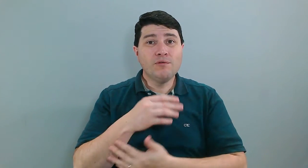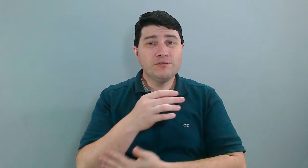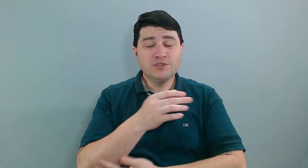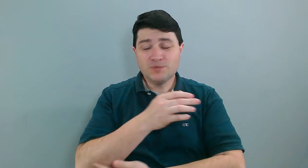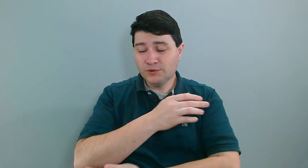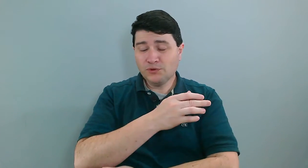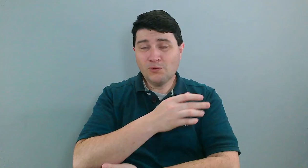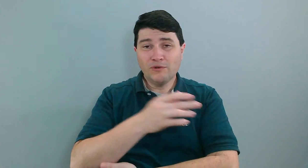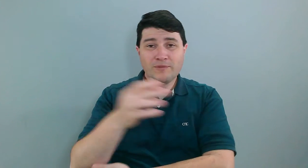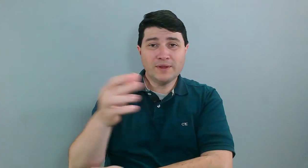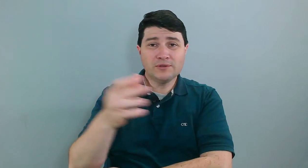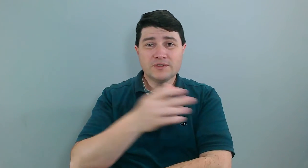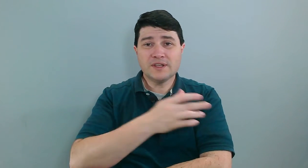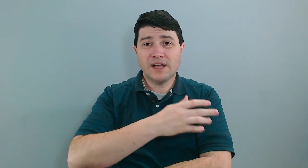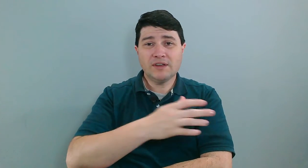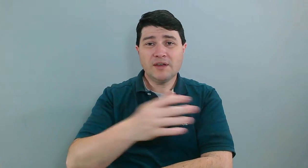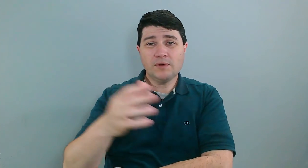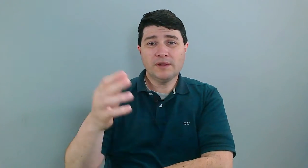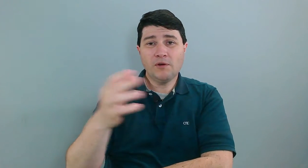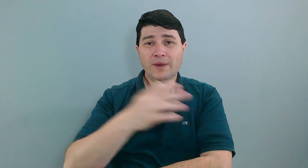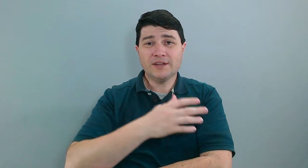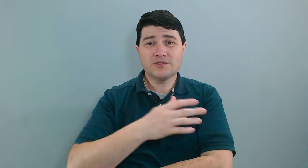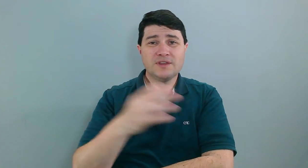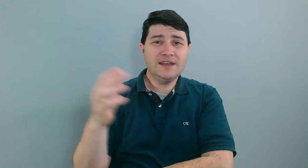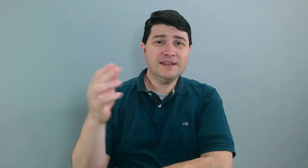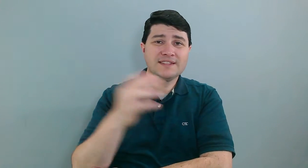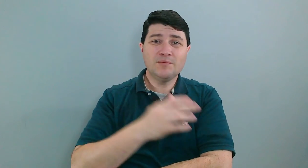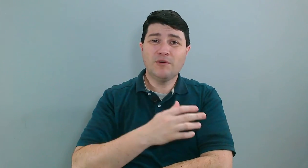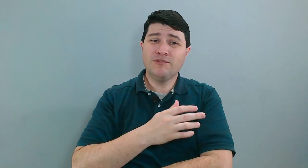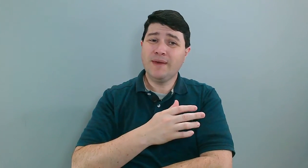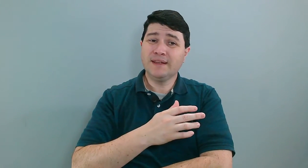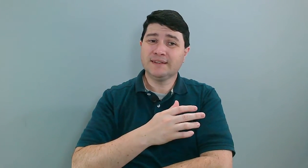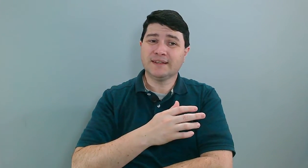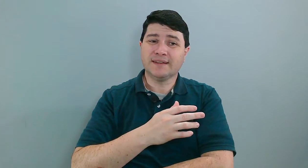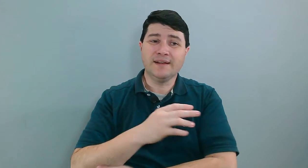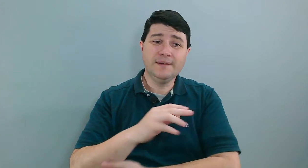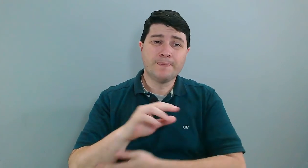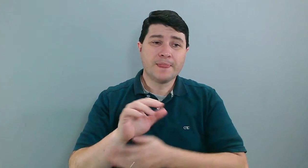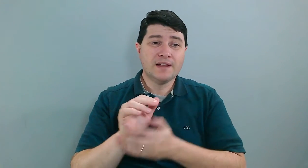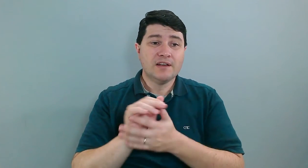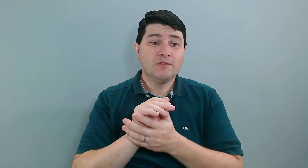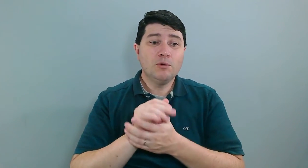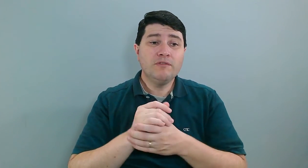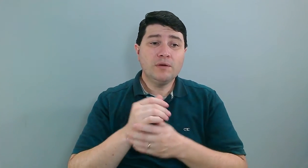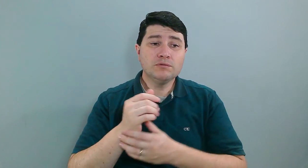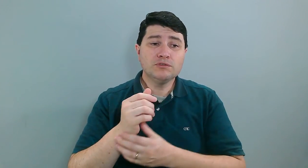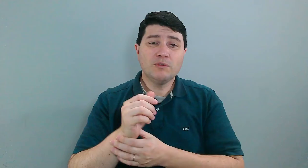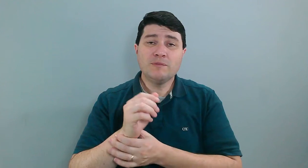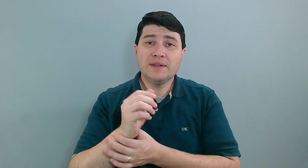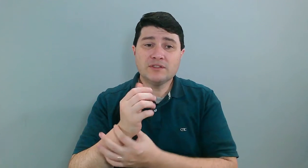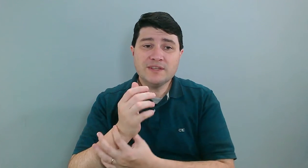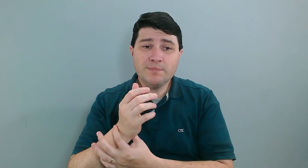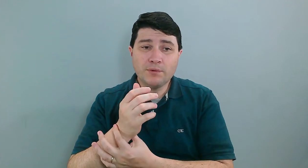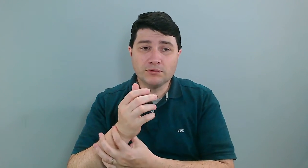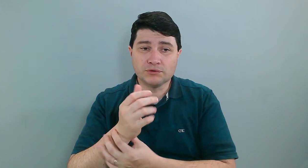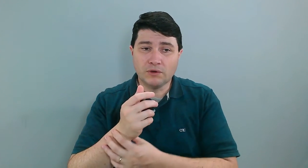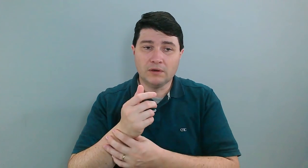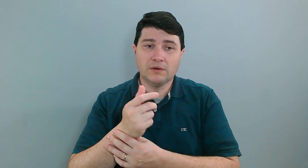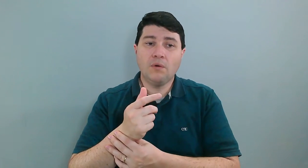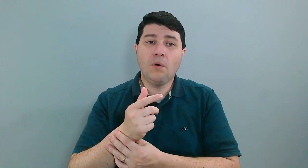confunde muito com o movimento do sinal, que quando é o braço que se movimenta, tá? Vamos ver alguns movimentos de pulso, ó.